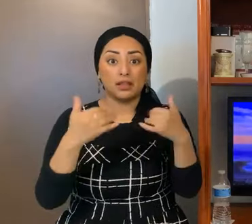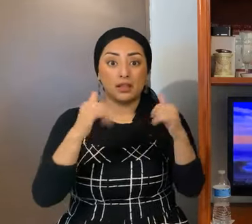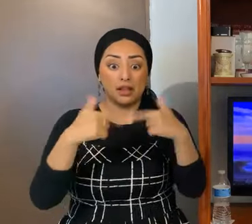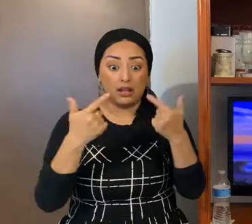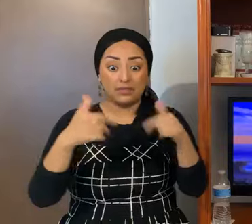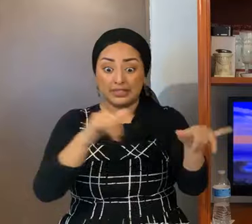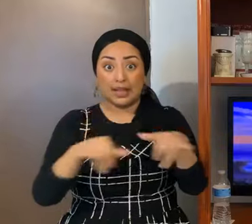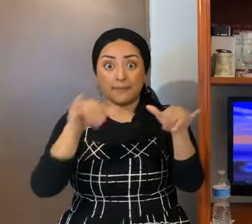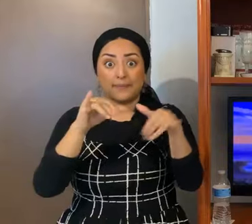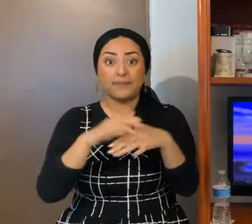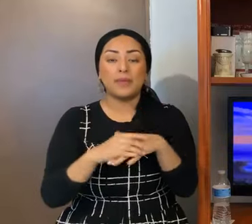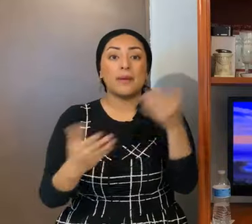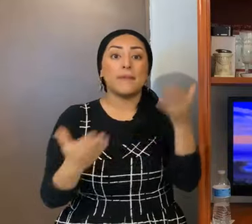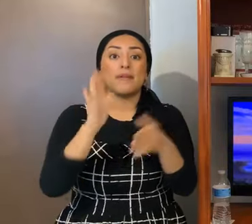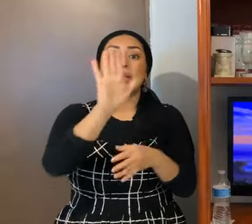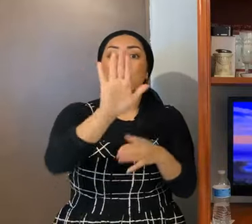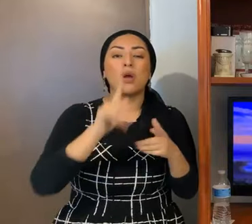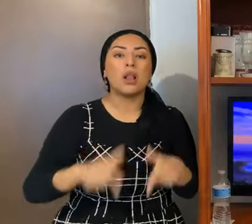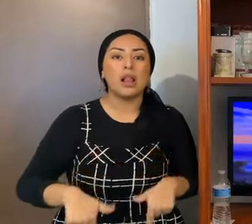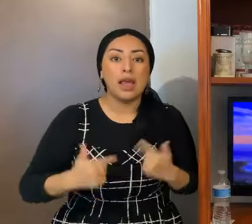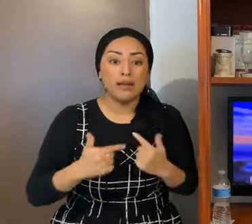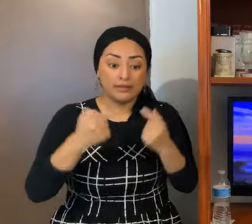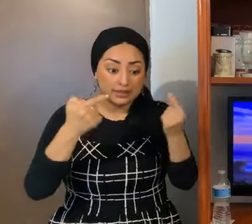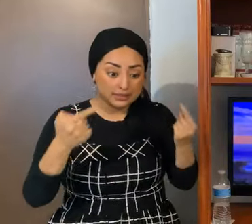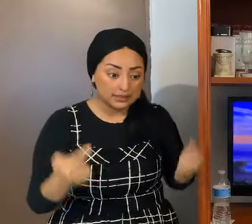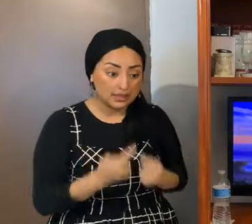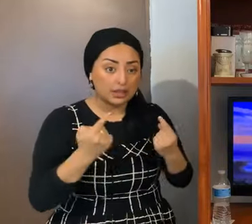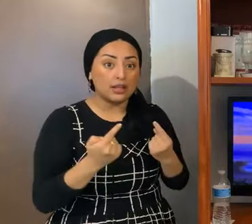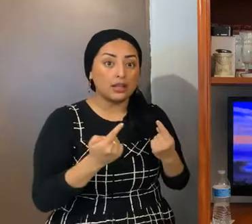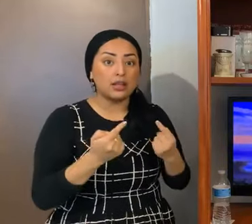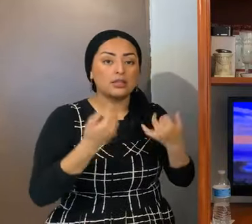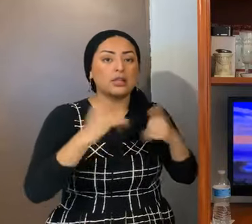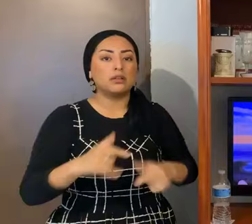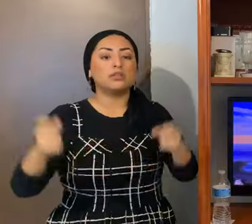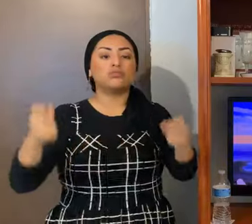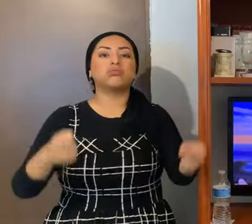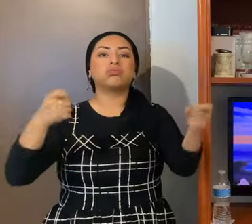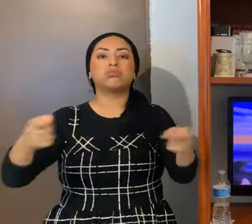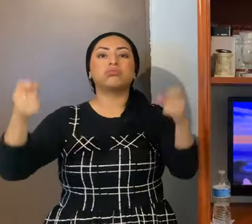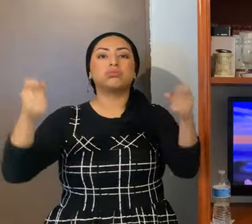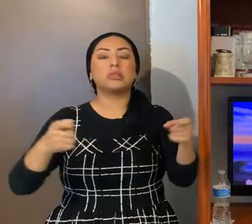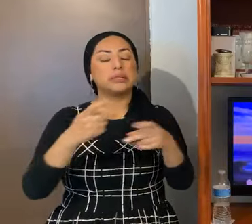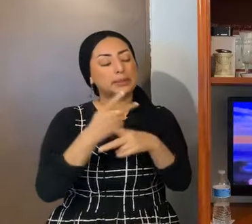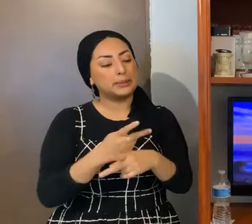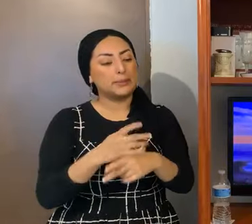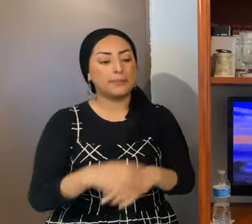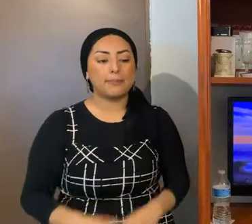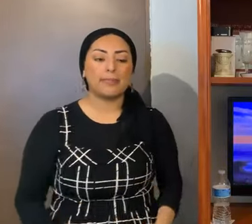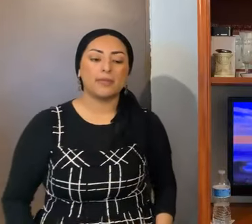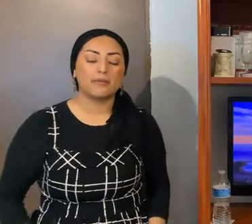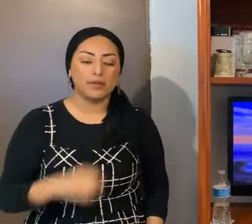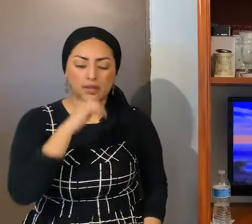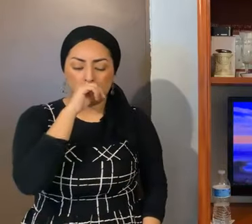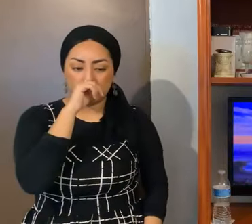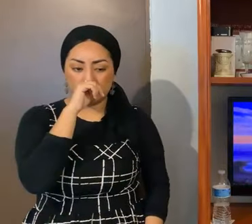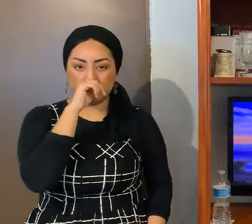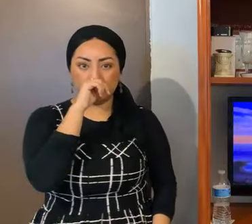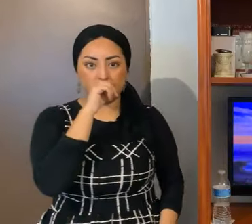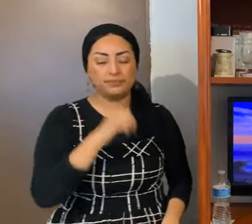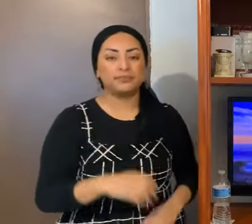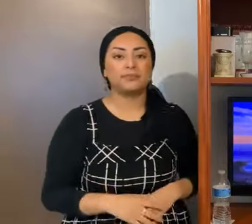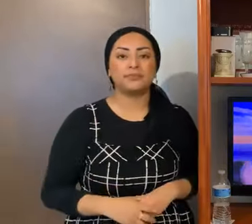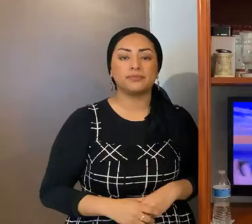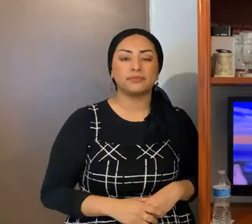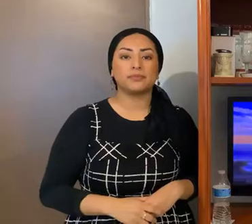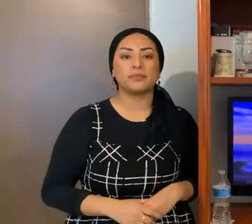muy probable que en tu vida el pecado siga reinando, Hasatán siga reinando, Yahshua Mashiach le reprenda. Y eso al